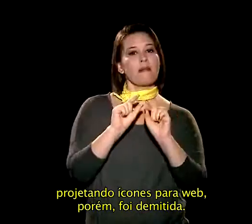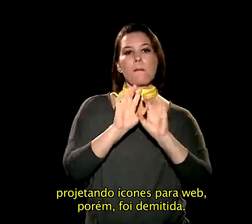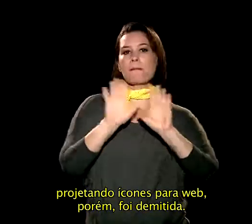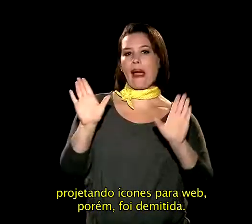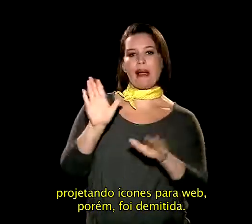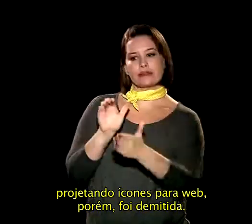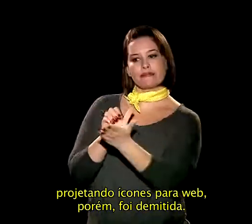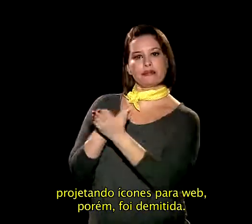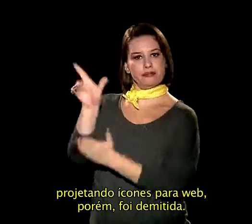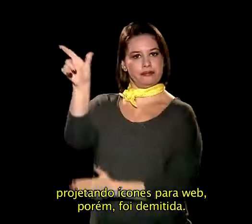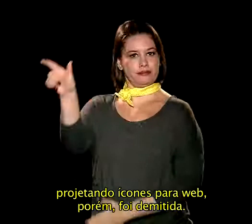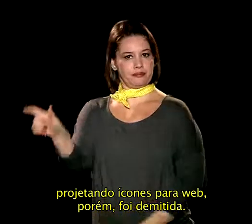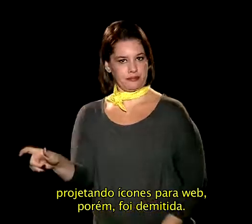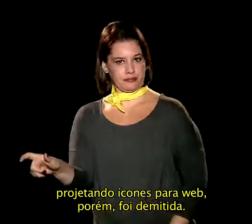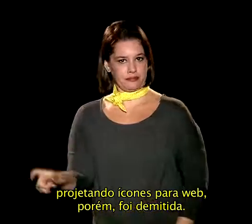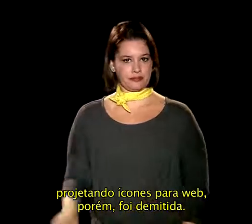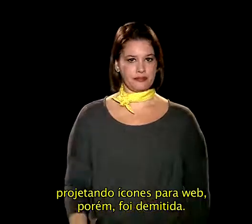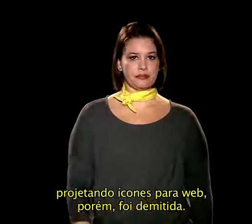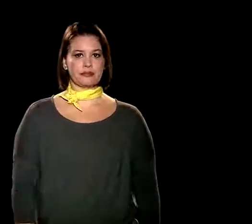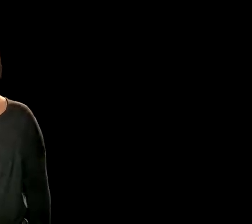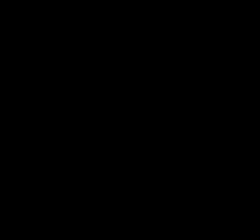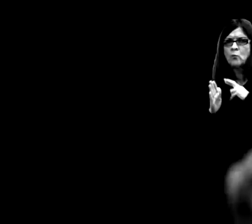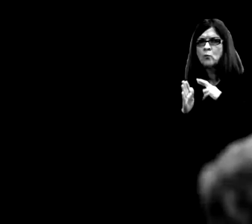web. Porém, foi demitida.